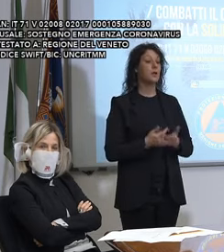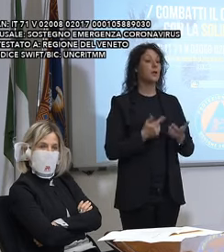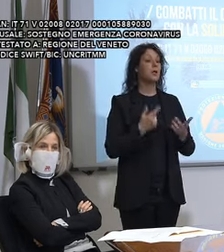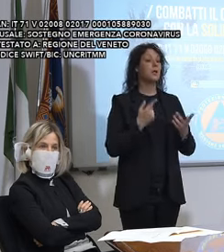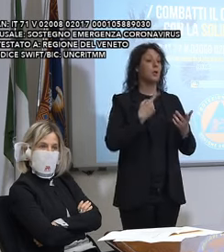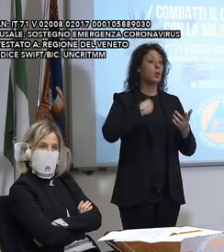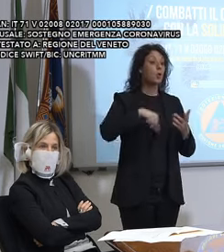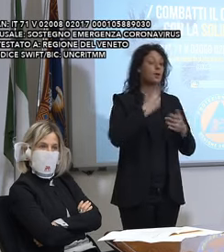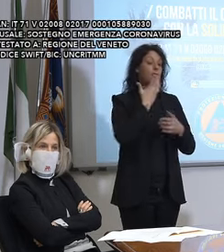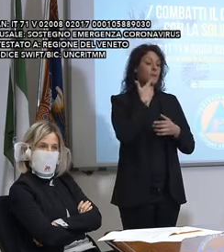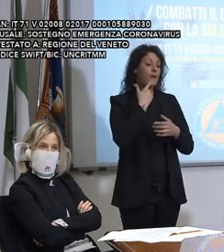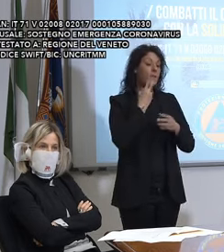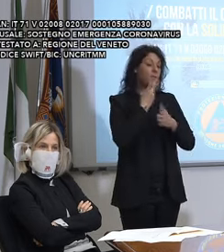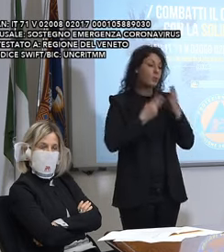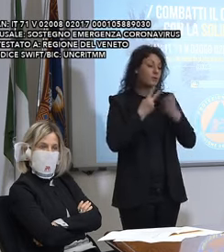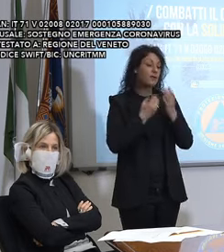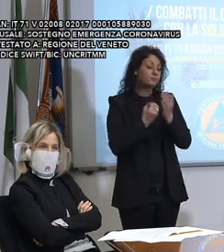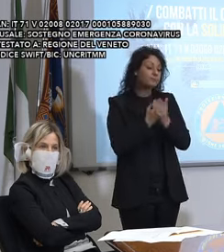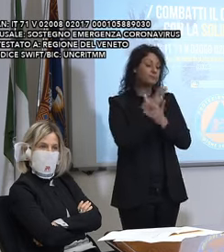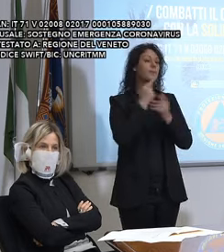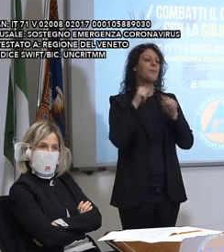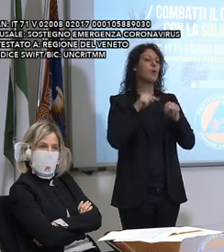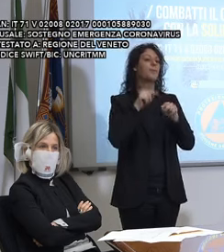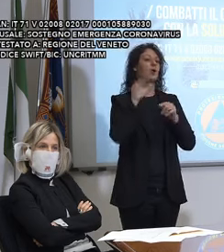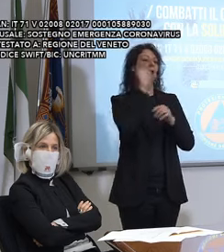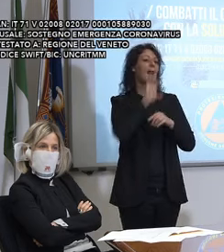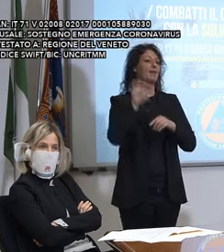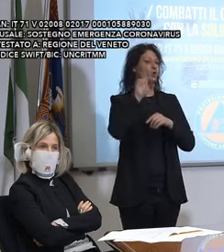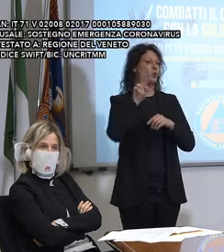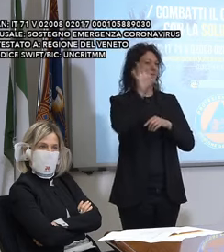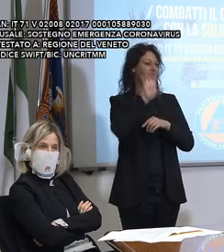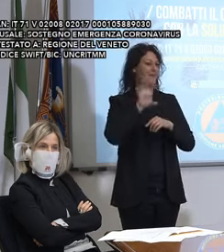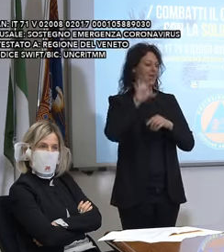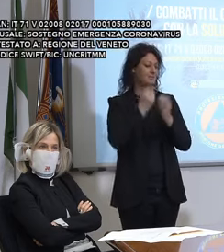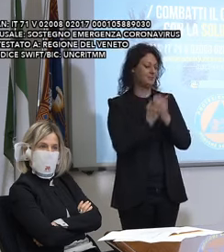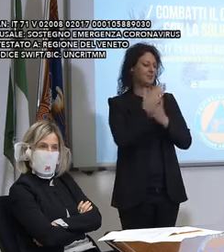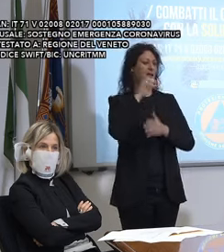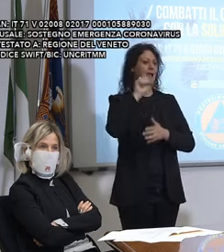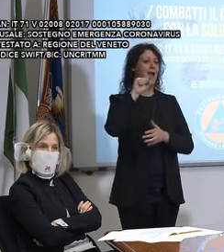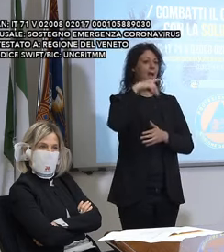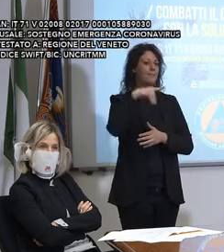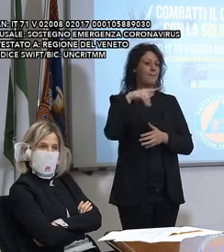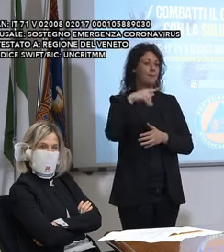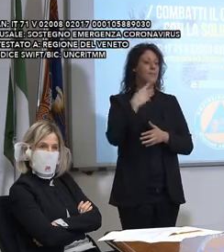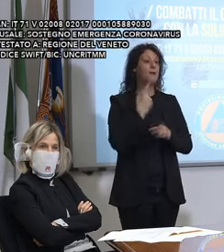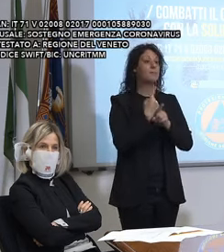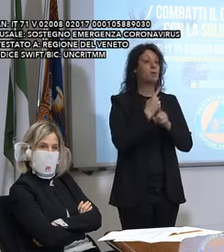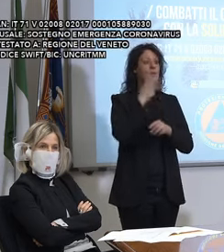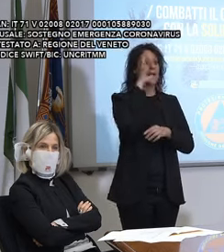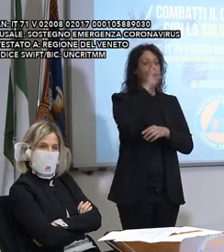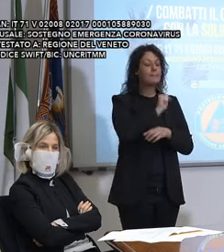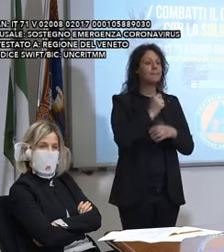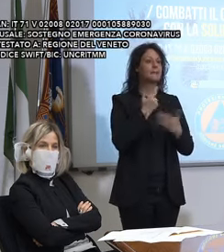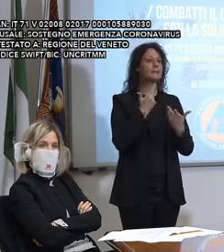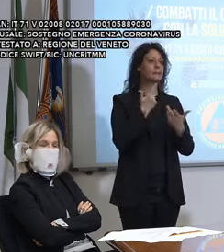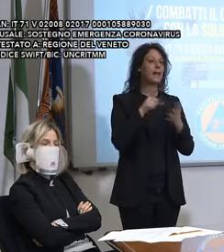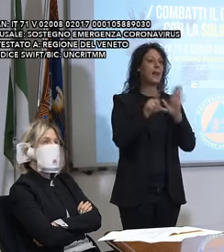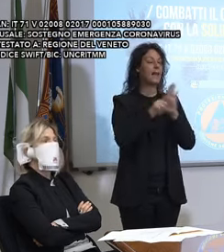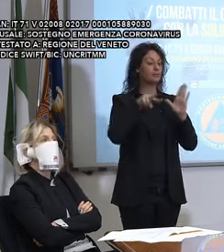livello regionale, però vediamo che ci sono molti limiti che magari a livello nazionale si riesce a risolvere, tipo quello della privacy o quant'altro. Funziona in maniera